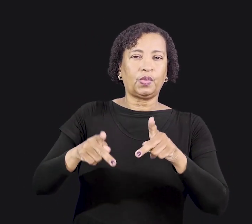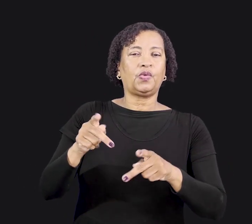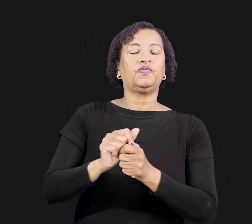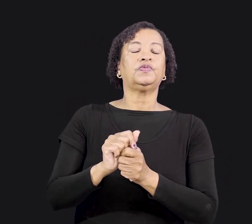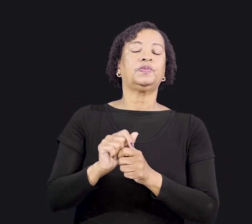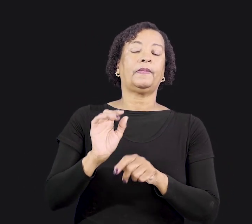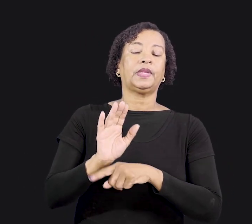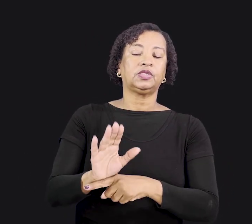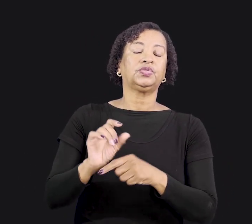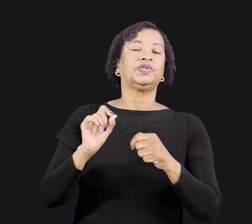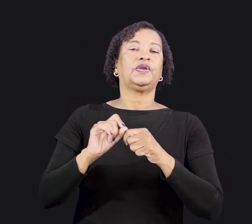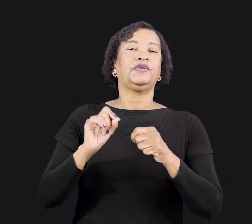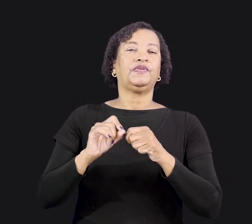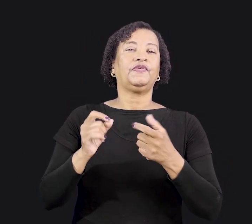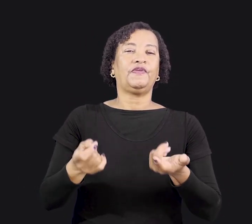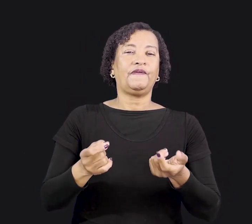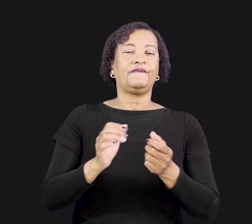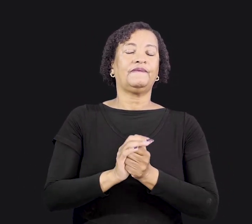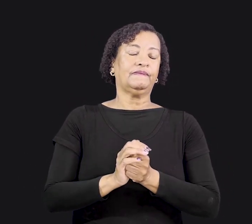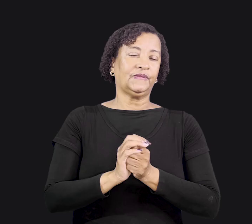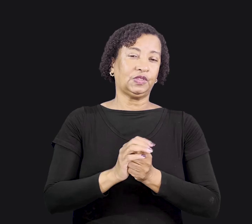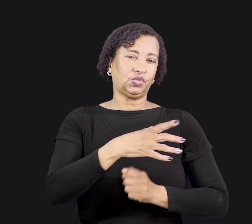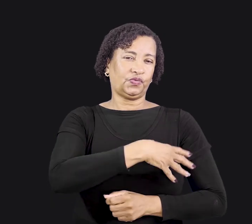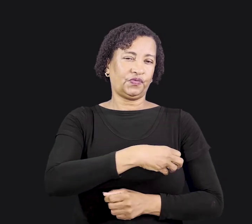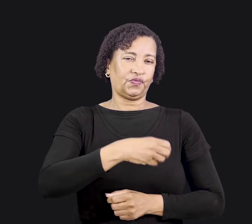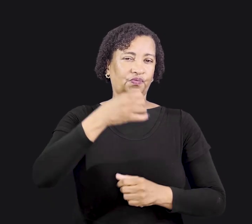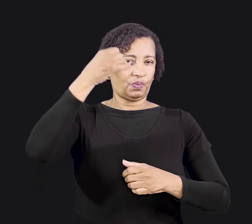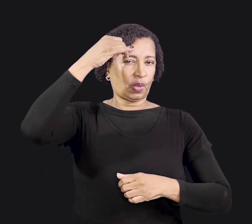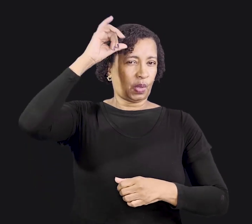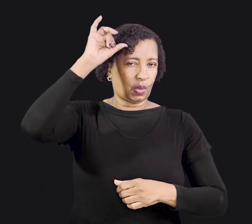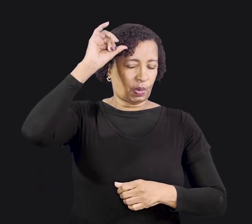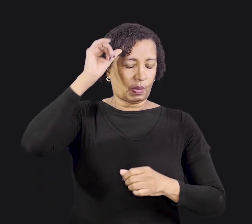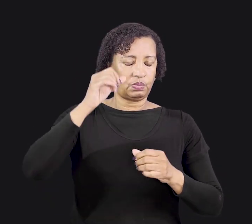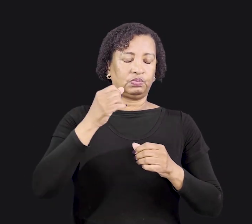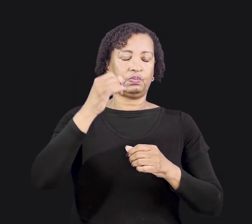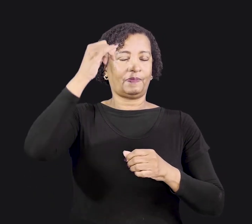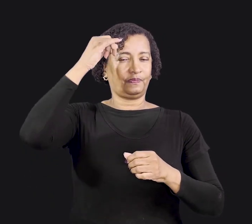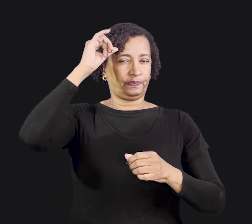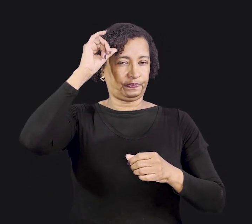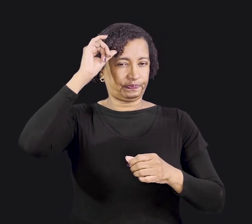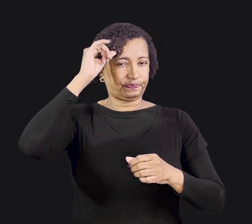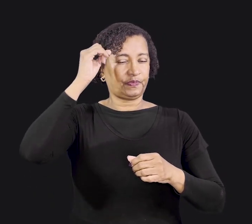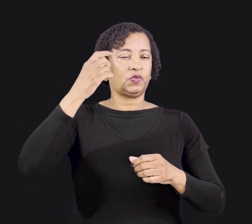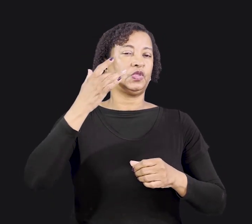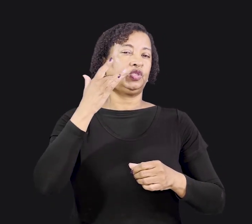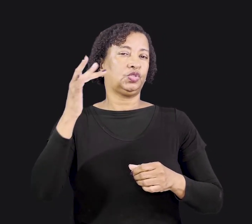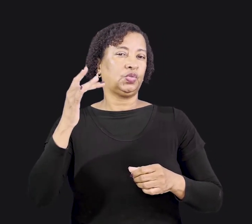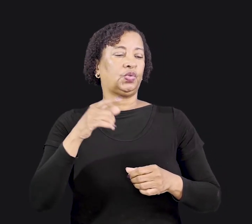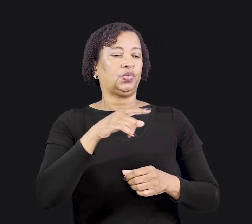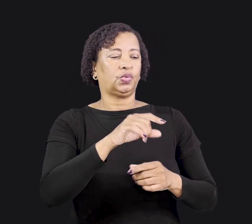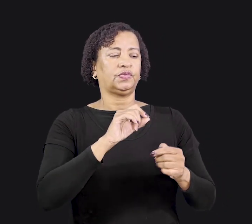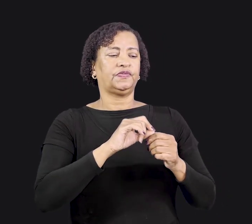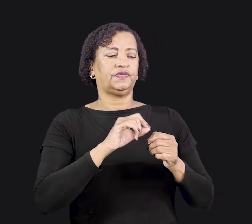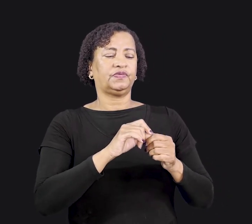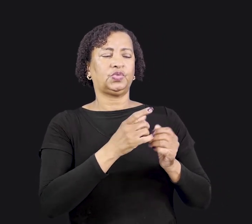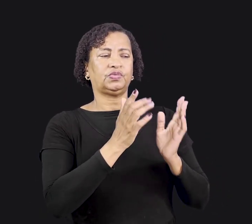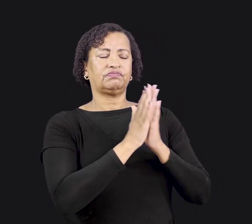ouro. No Velho Testamento, esses 2 personagens são comparados. Um deles nos deu a palavra e o outro um bezerro de ouro. O